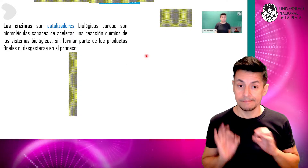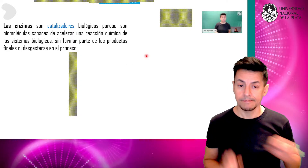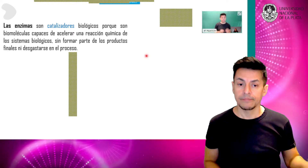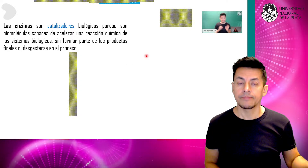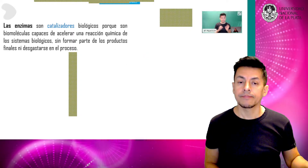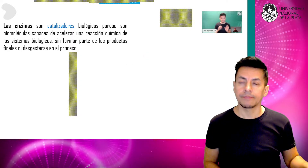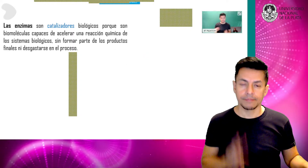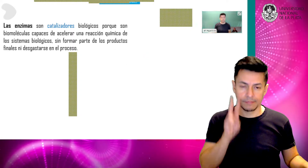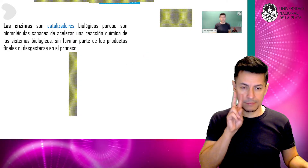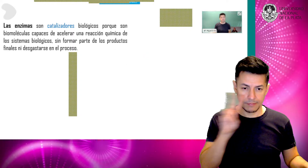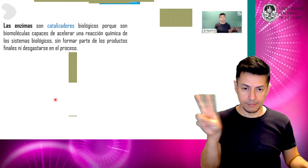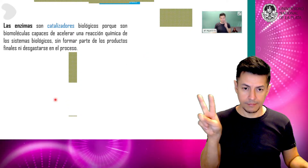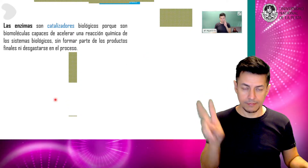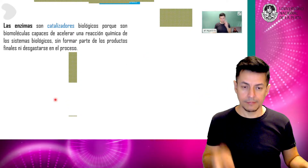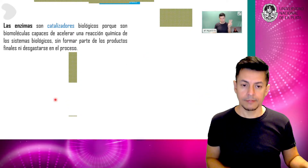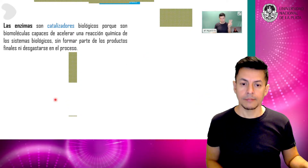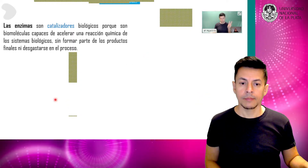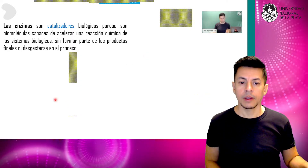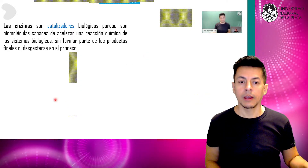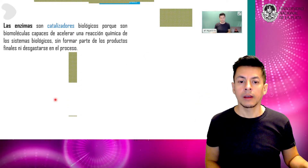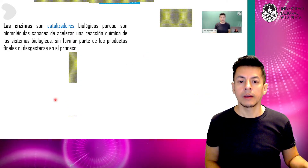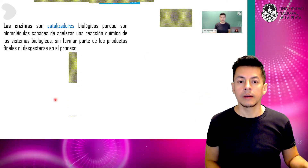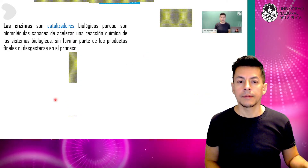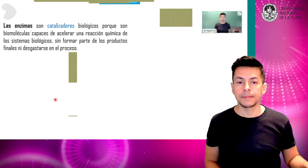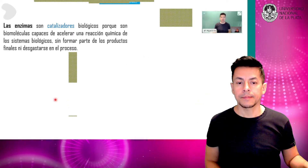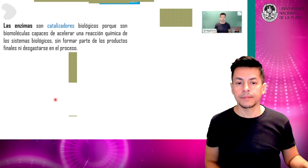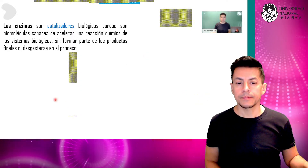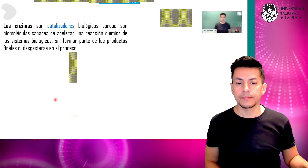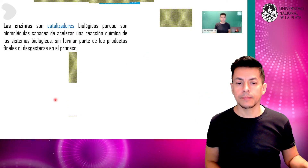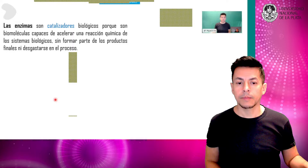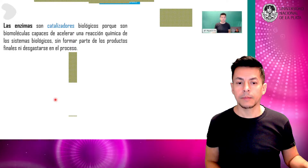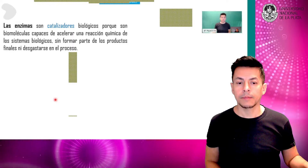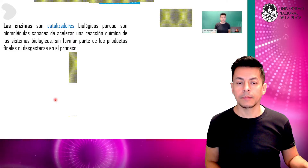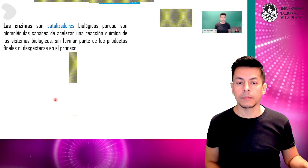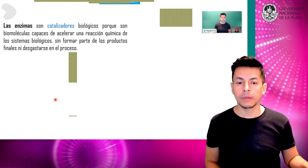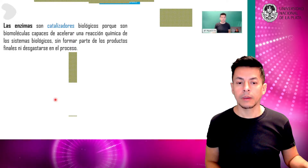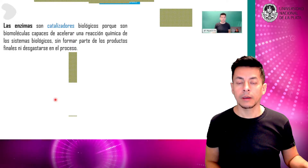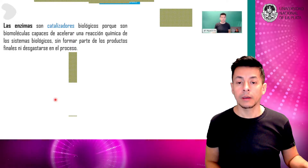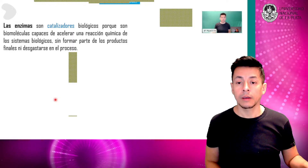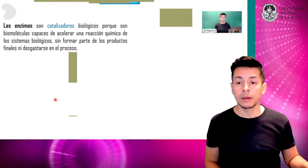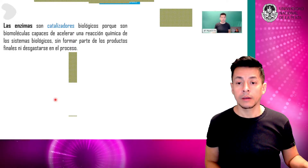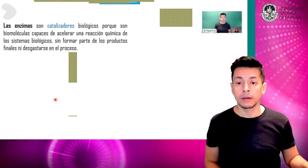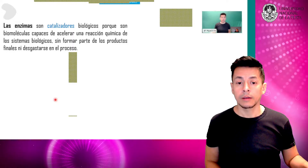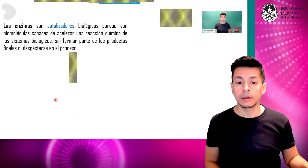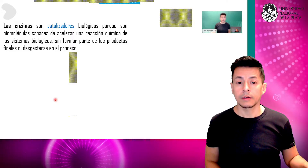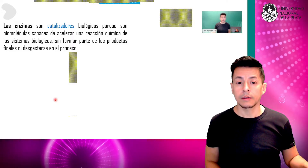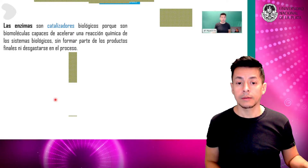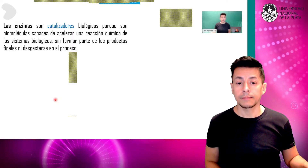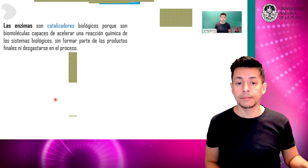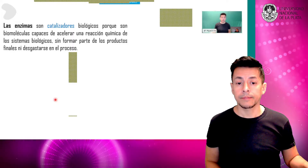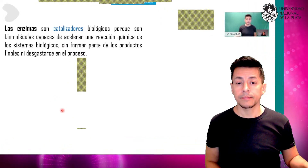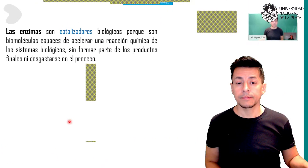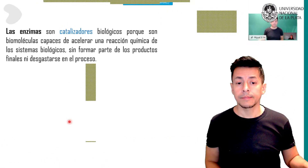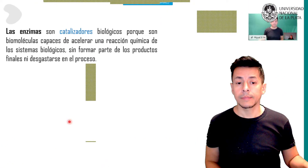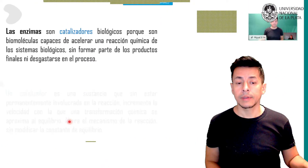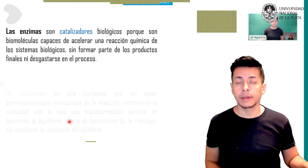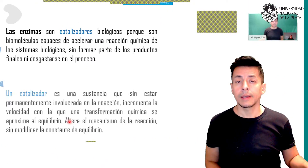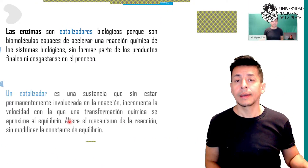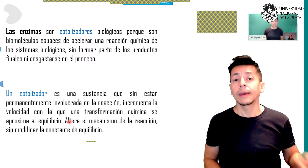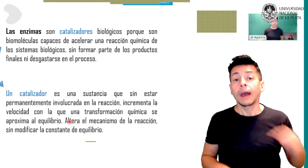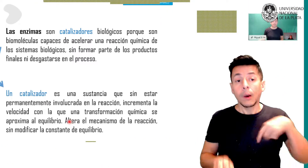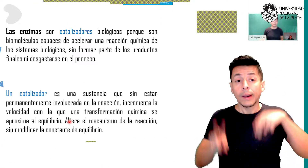Ahora vamos a hablar sobre las enzimas, ¿sí? Las enzimas decimos que son catalizadores biológicos,